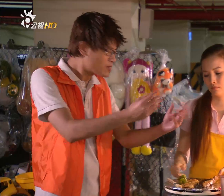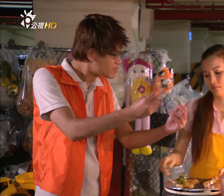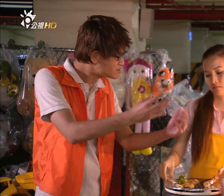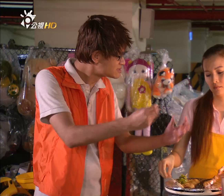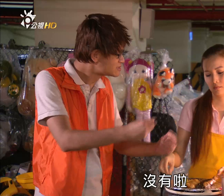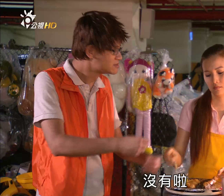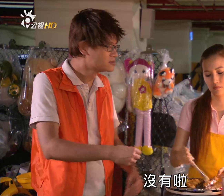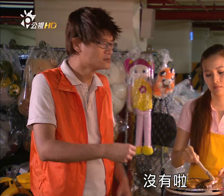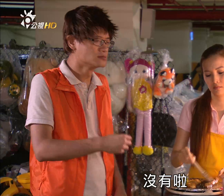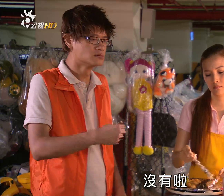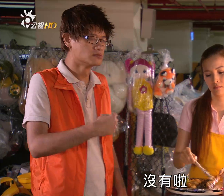没有啦，